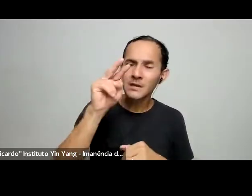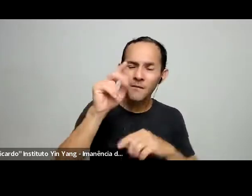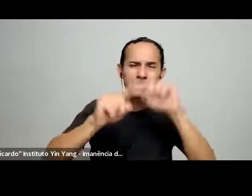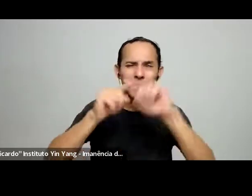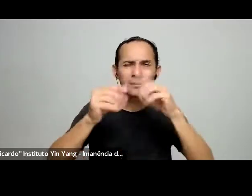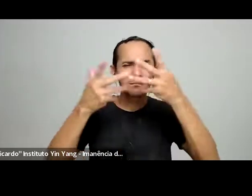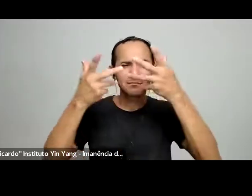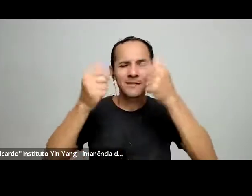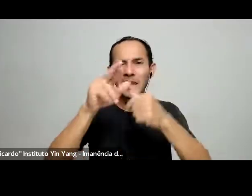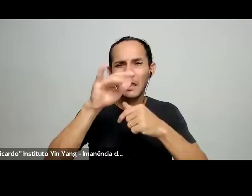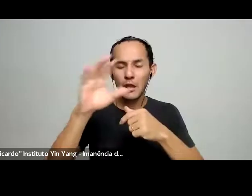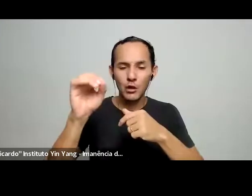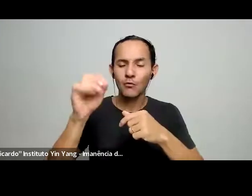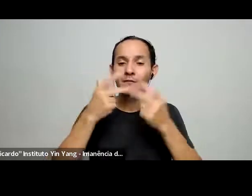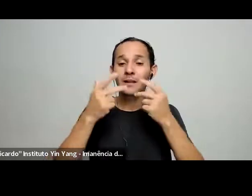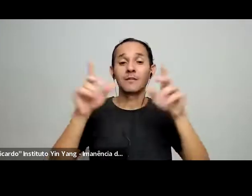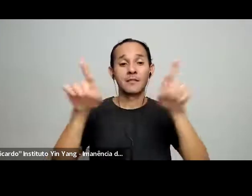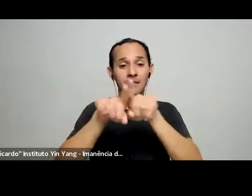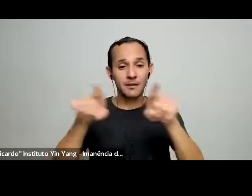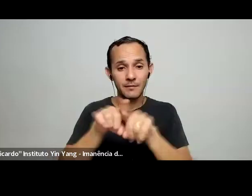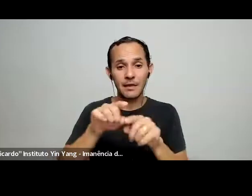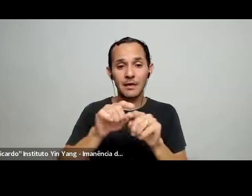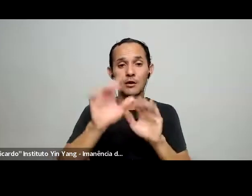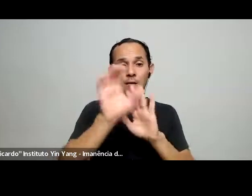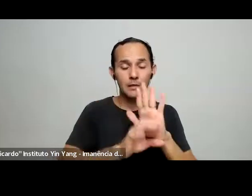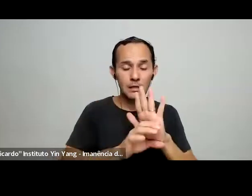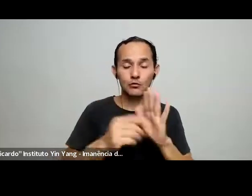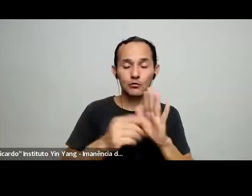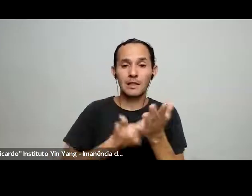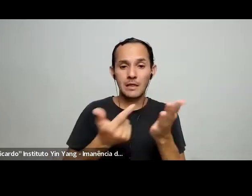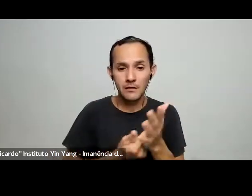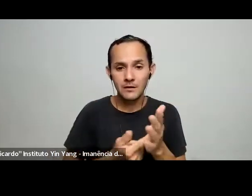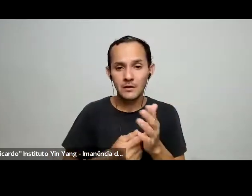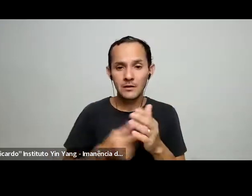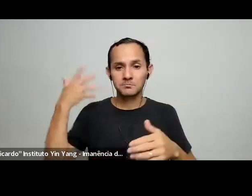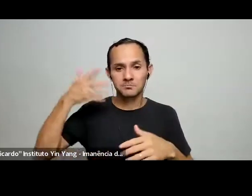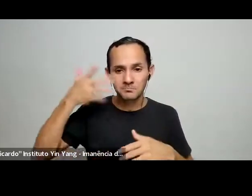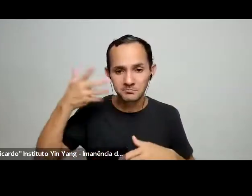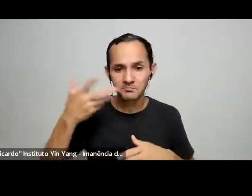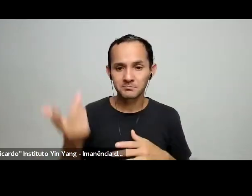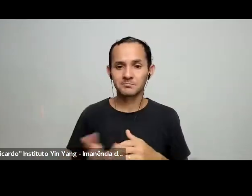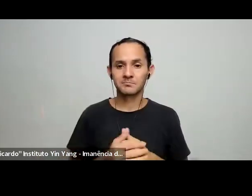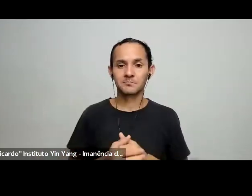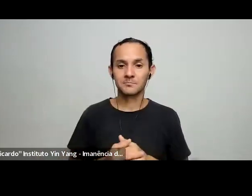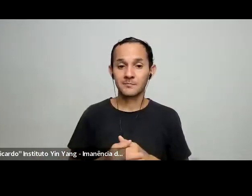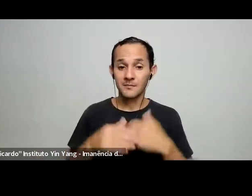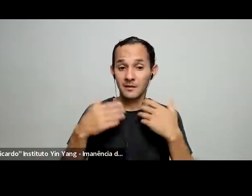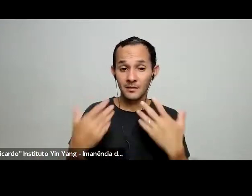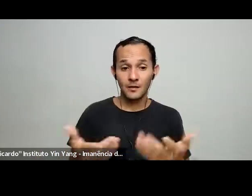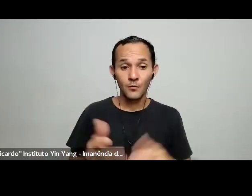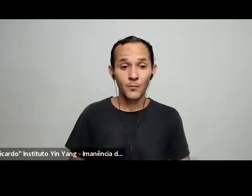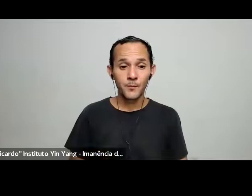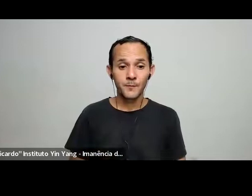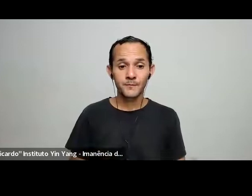riquíssimo e que envolvia também capítulos de livros, conferências, palestras. Nesse sentido,